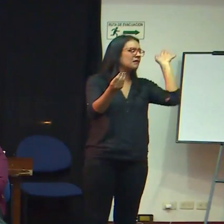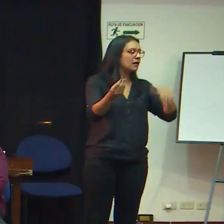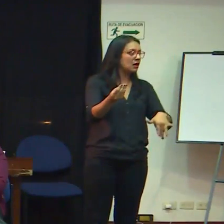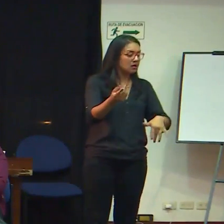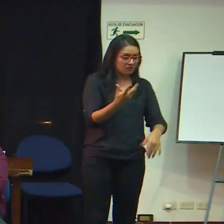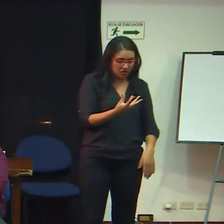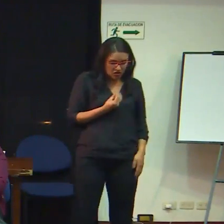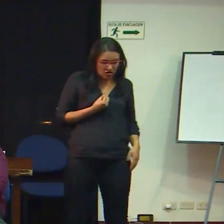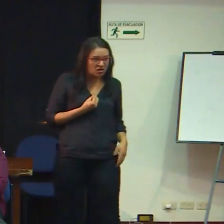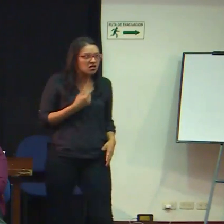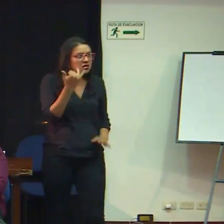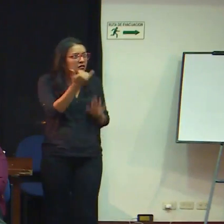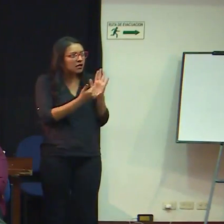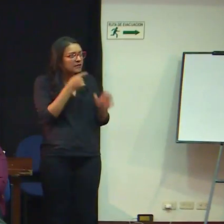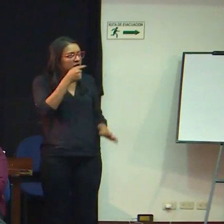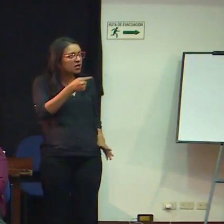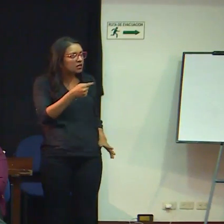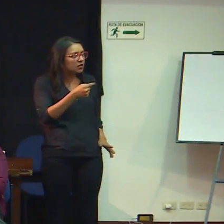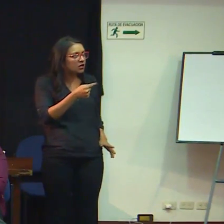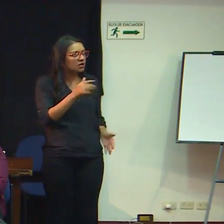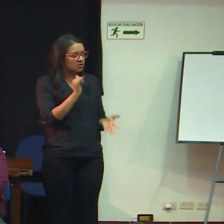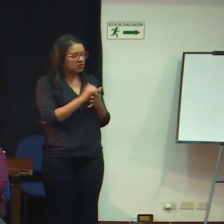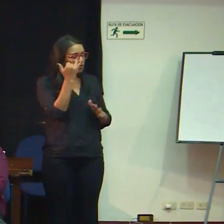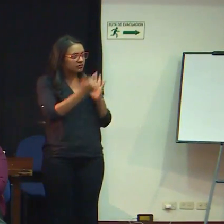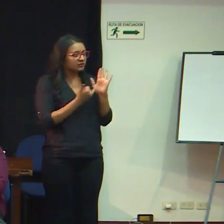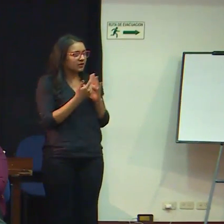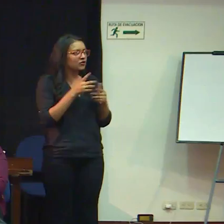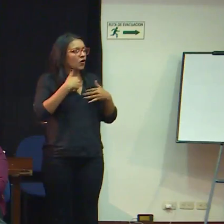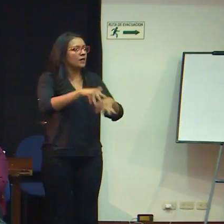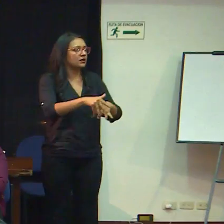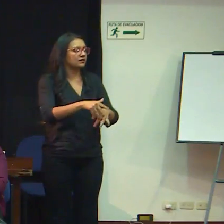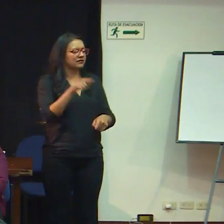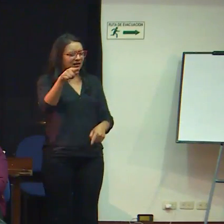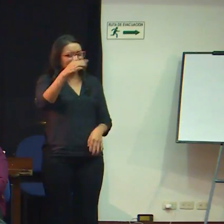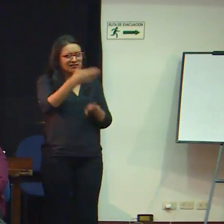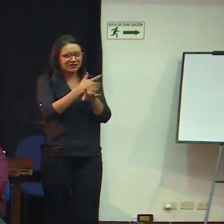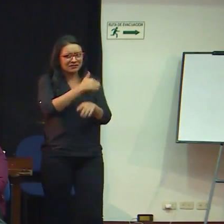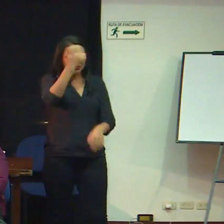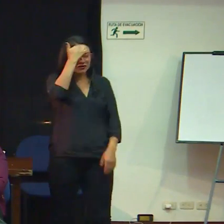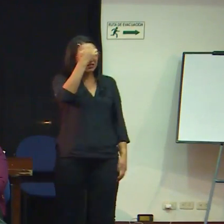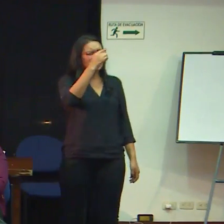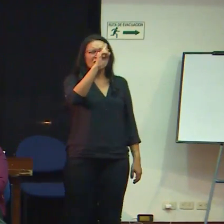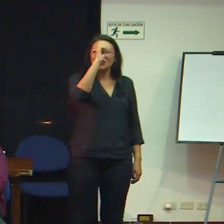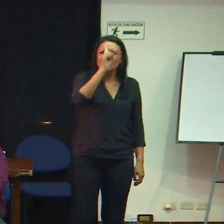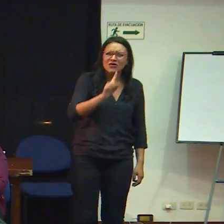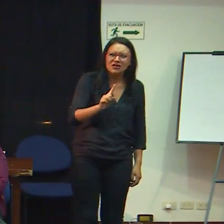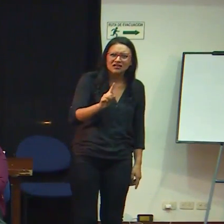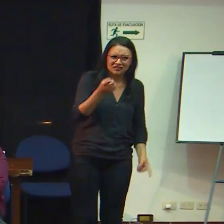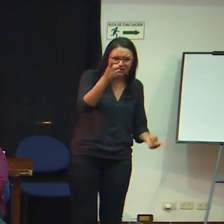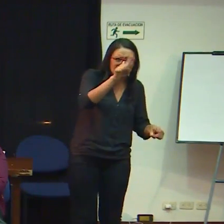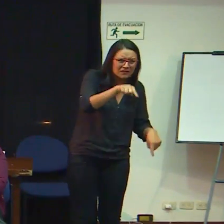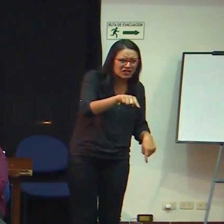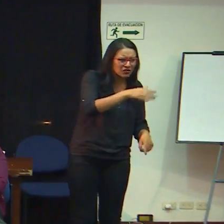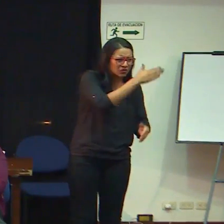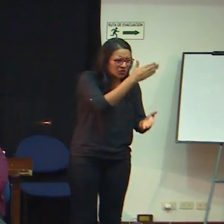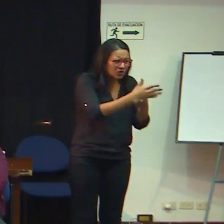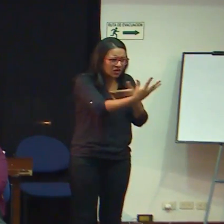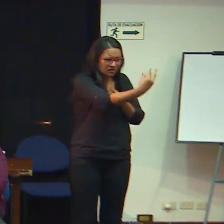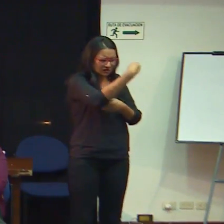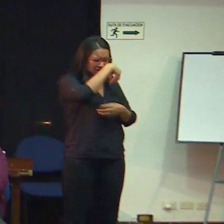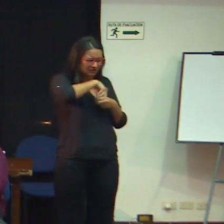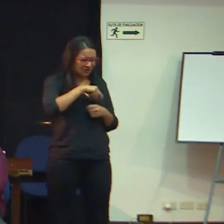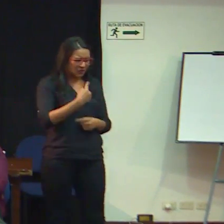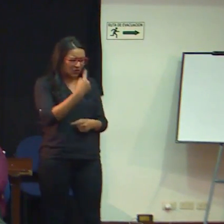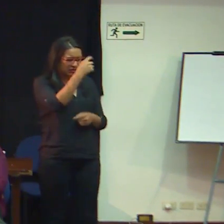con preguntas. O nunca se han acercado y por eso también la profe aquí dice, oye, desconozco, ¿será que también es de ustedes que nunca hacen parte de estos